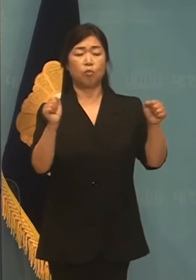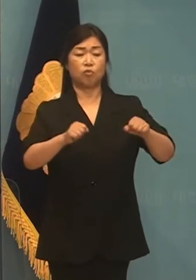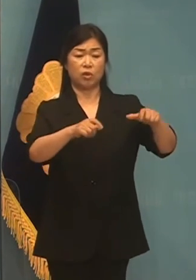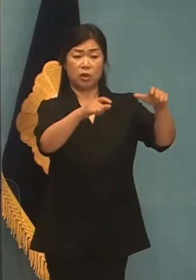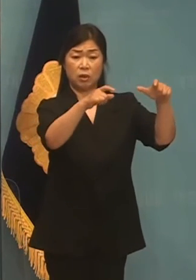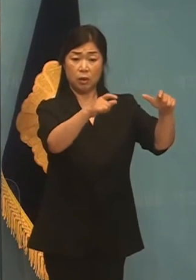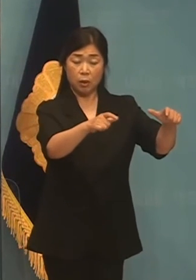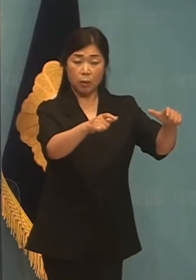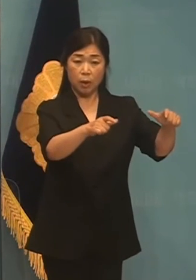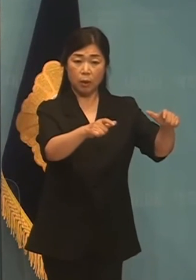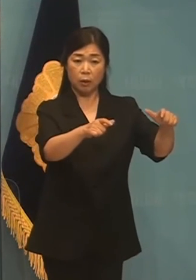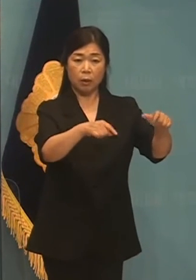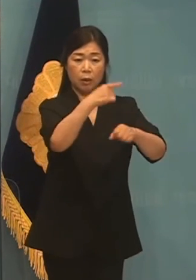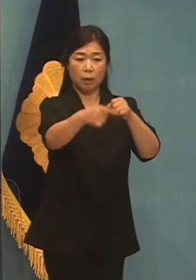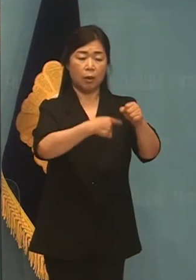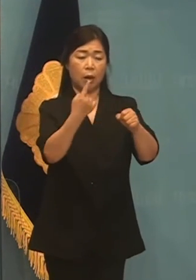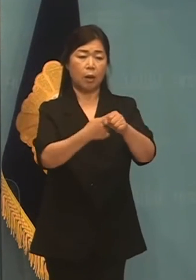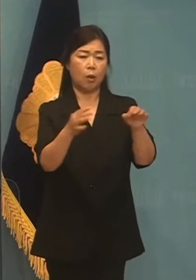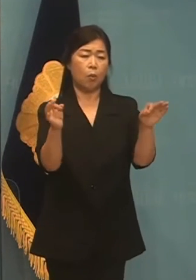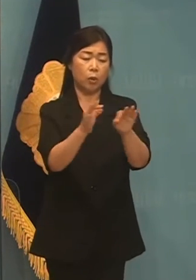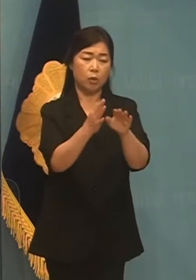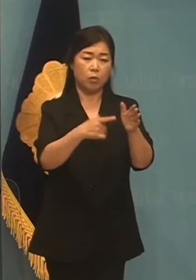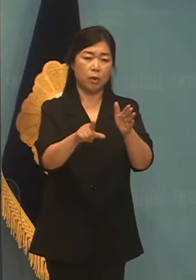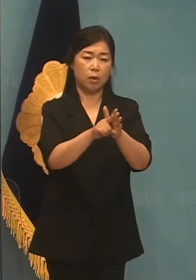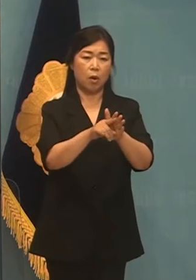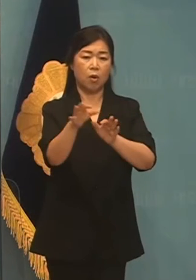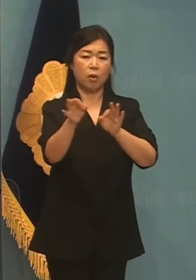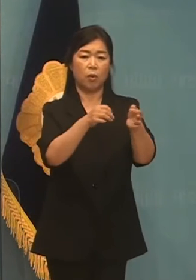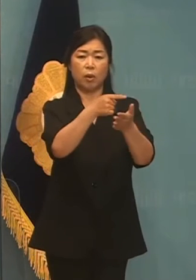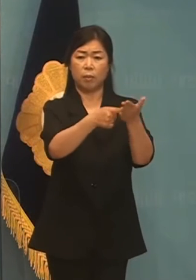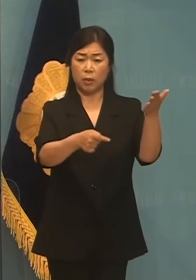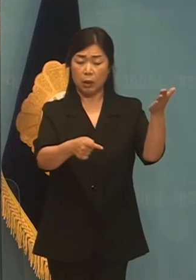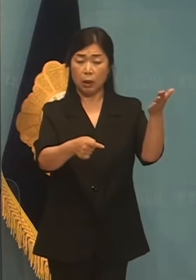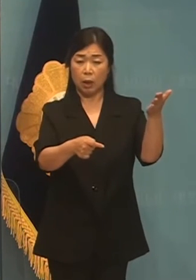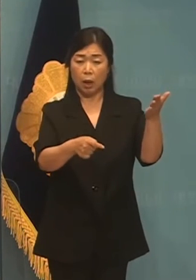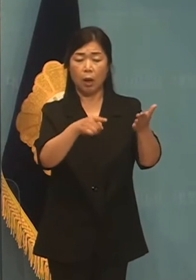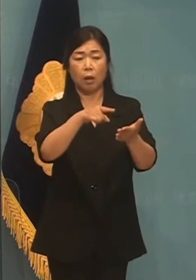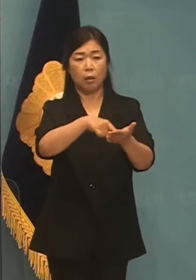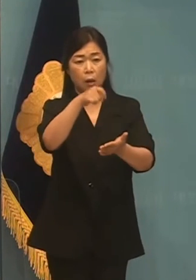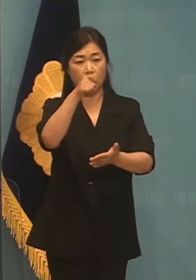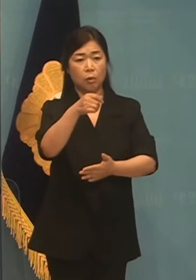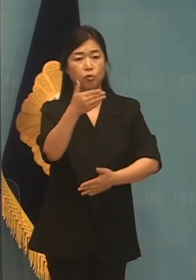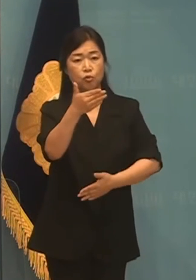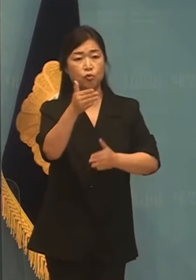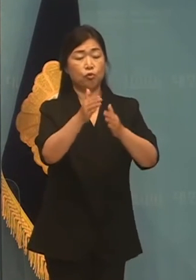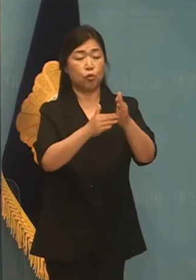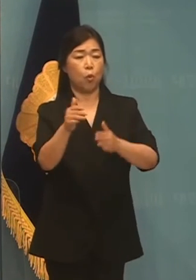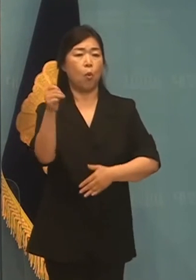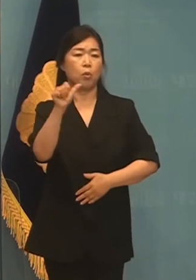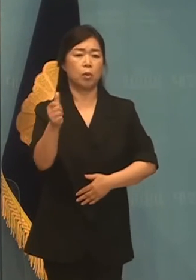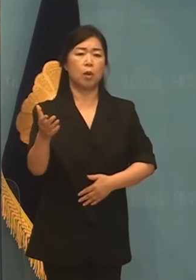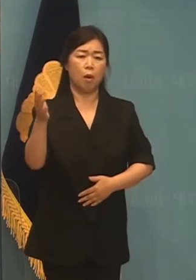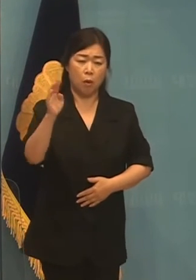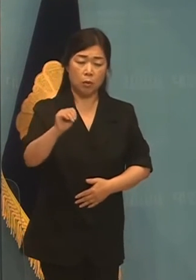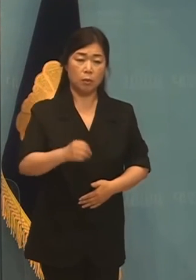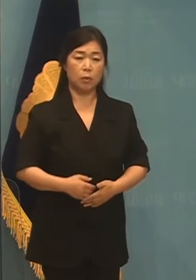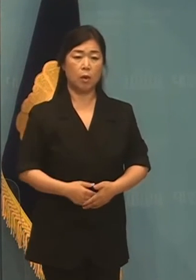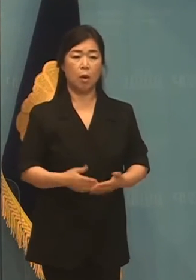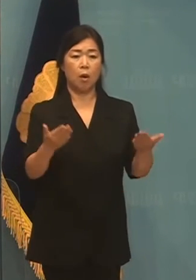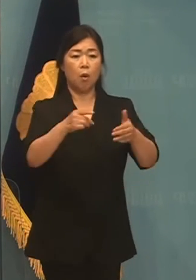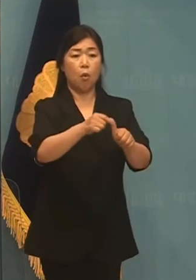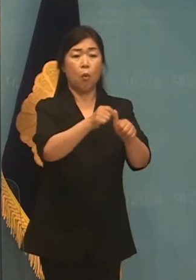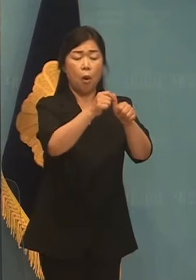지역에서만 탈원전으로 인한 경제적 피해가 약 9조 5천억 원, 고용